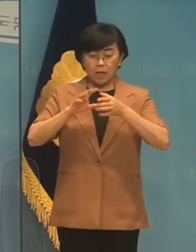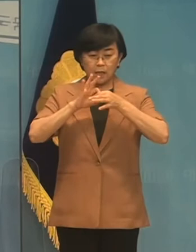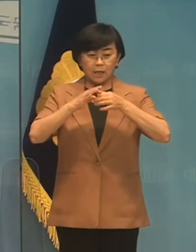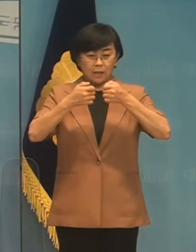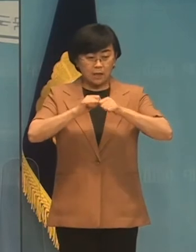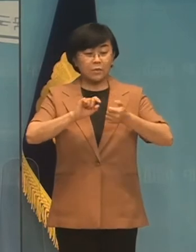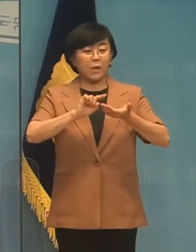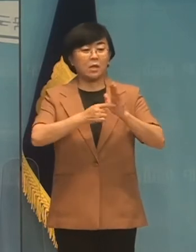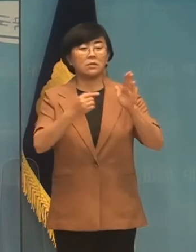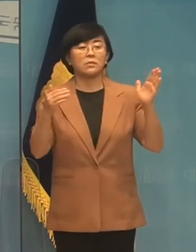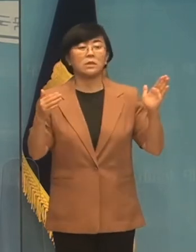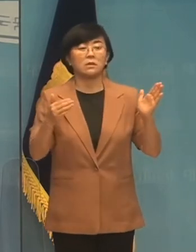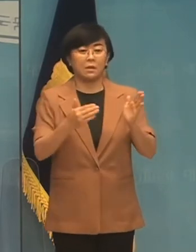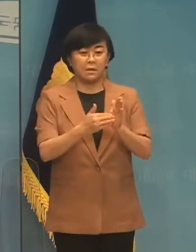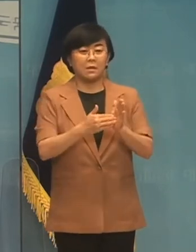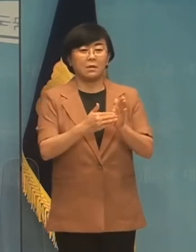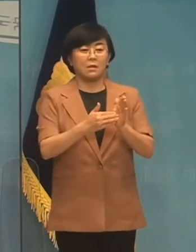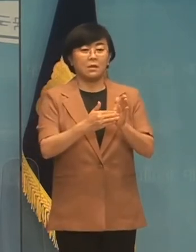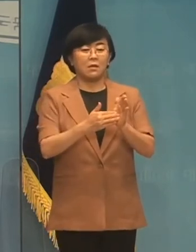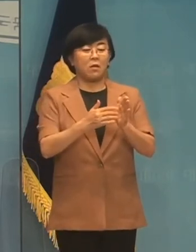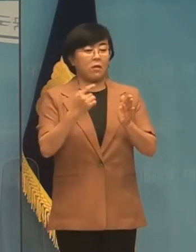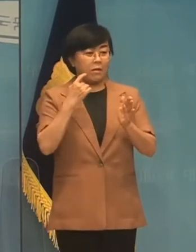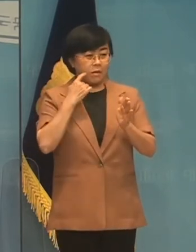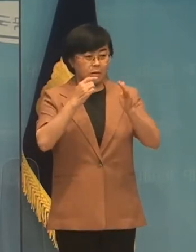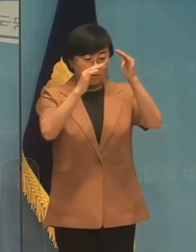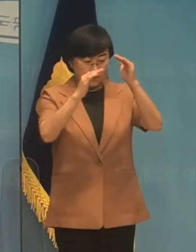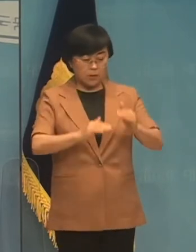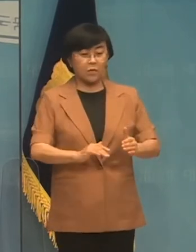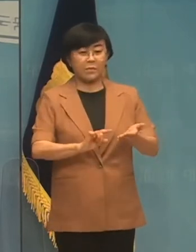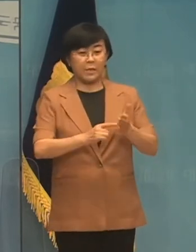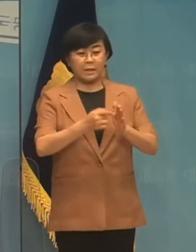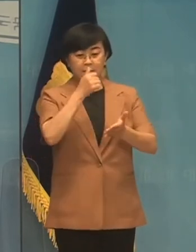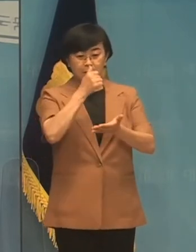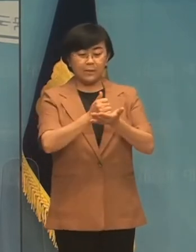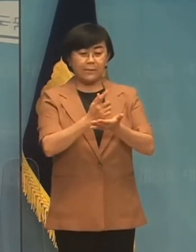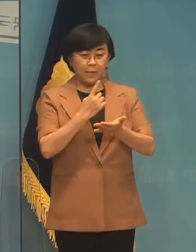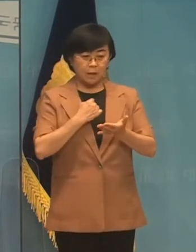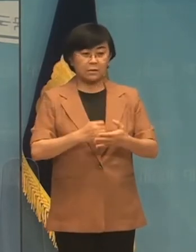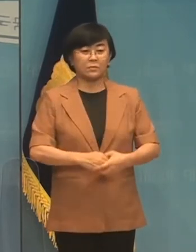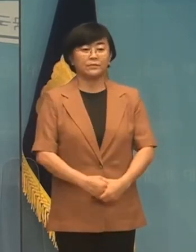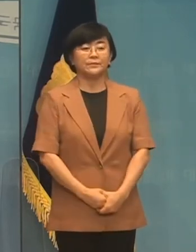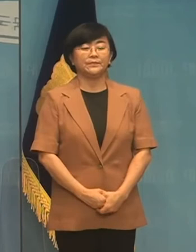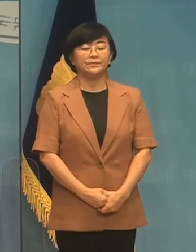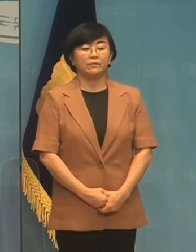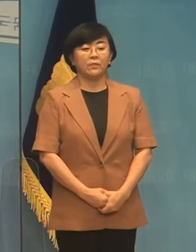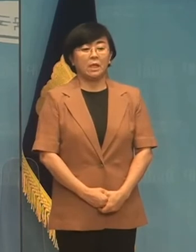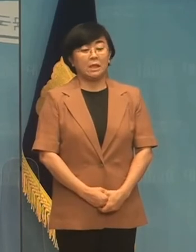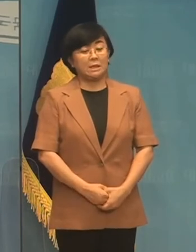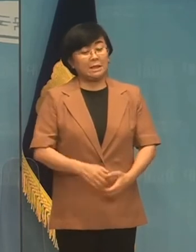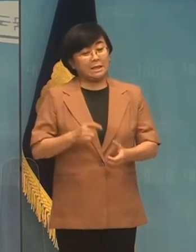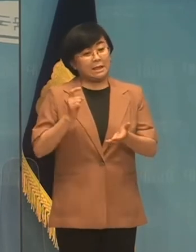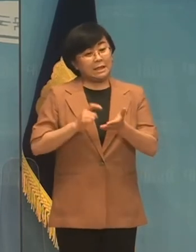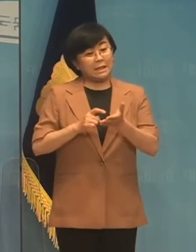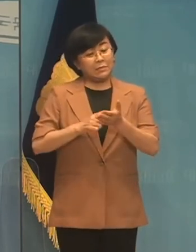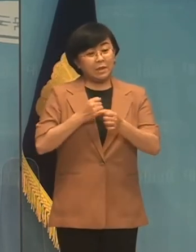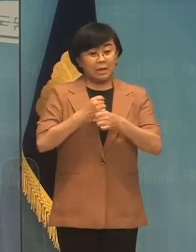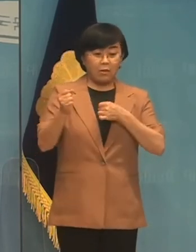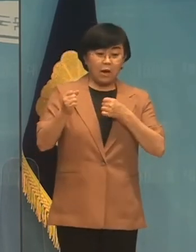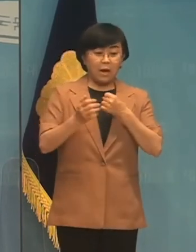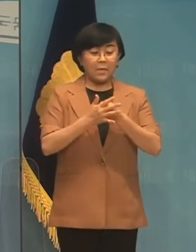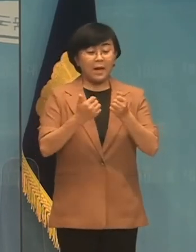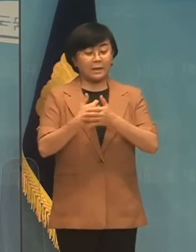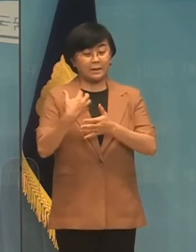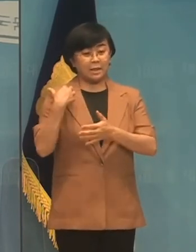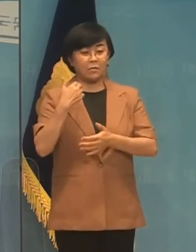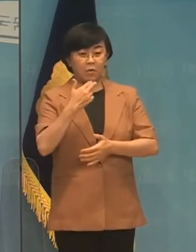낱낱이 밝혀졌습니다. 라고 허위사실을 공표하는 범죄를 저질렀습니다. 얼마나 다급했기에 그런 무책임한